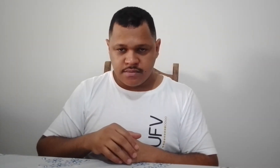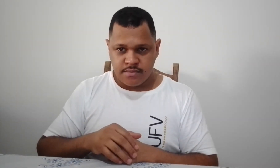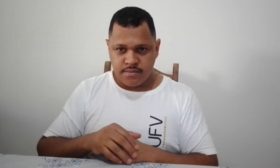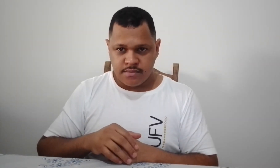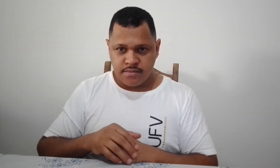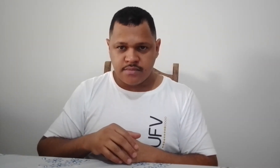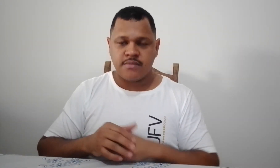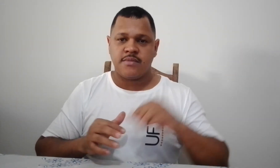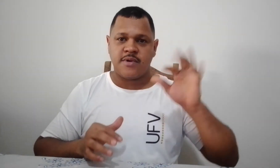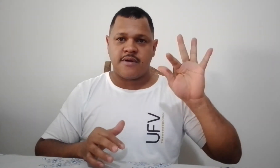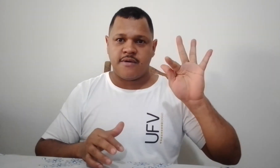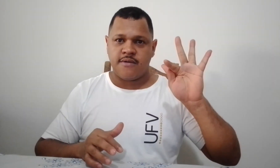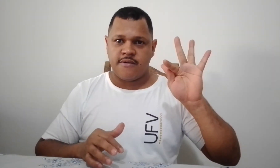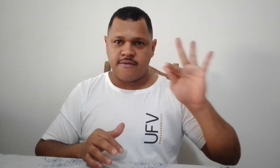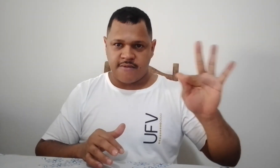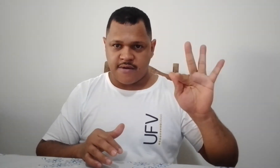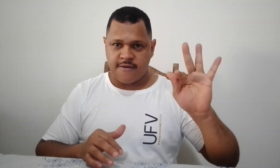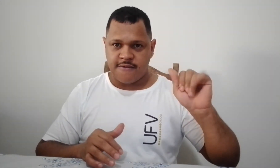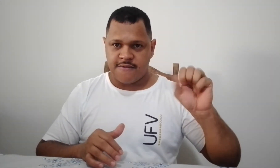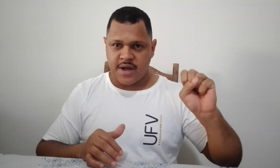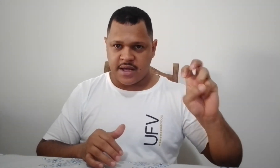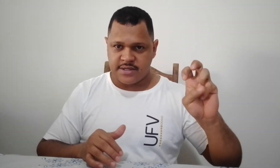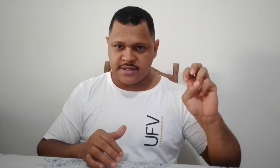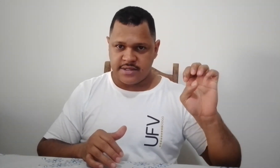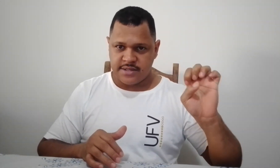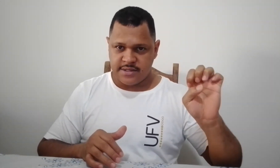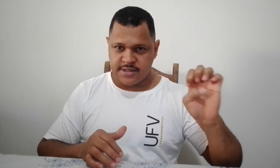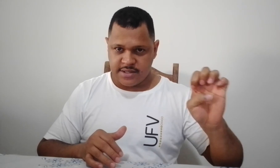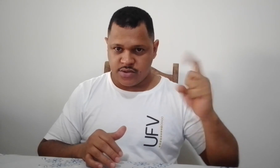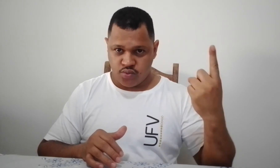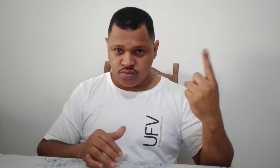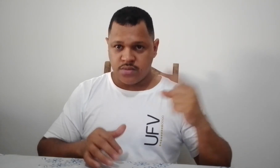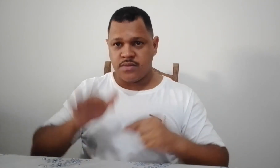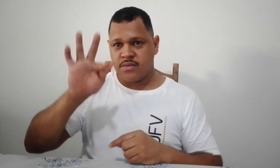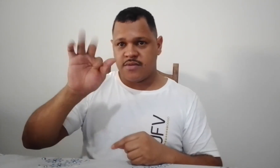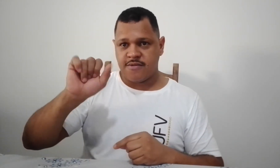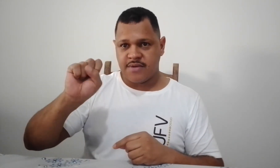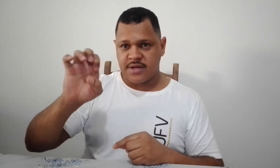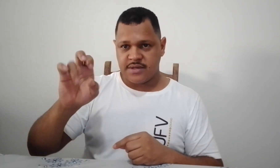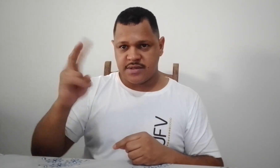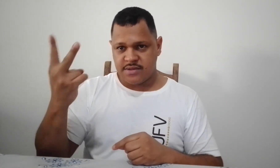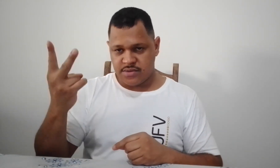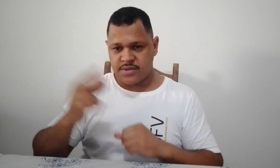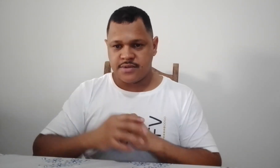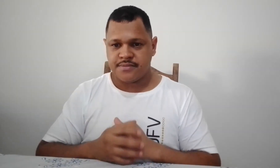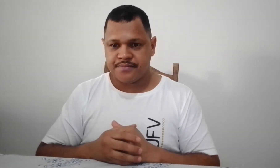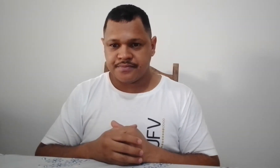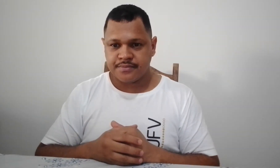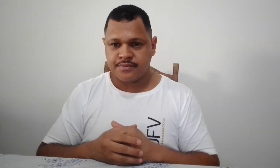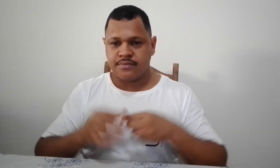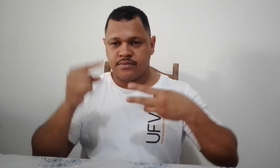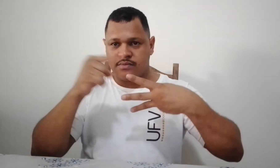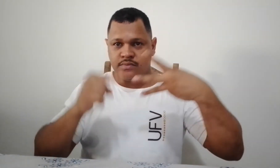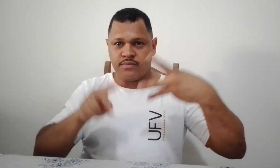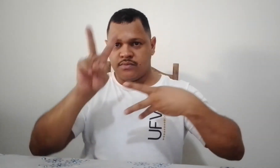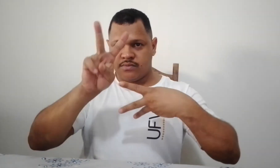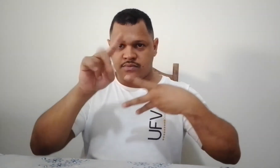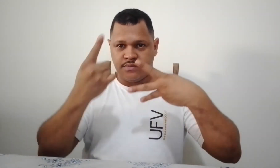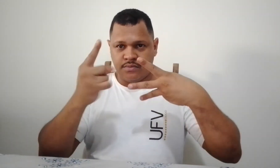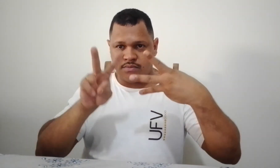fase de V2. Agora vocês vão ver um exemplo. Considere esses três sinais, V1, V2 e